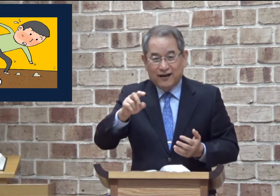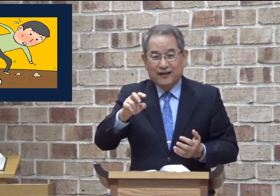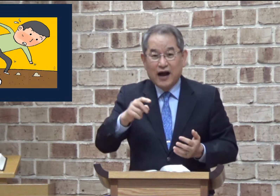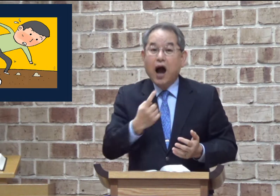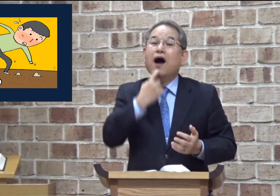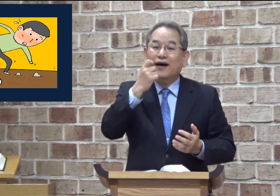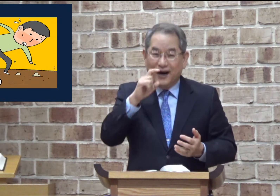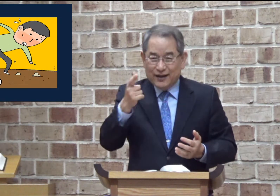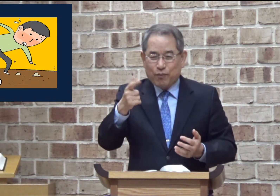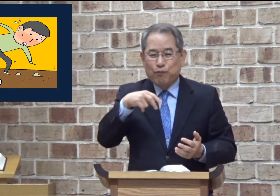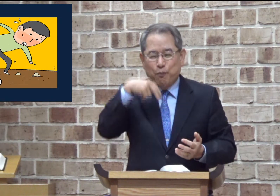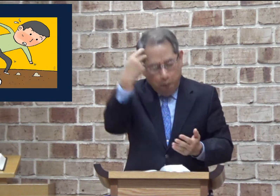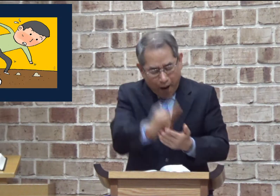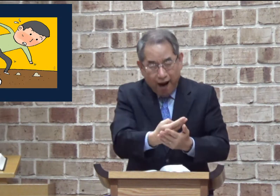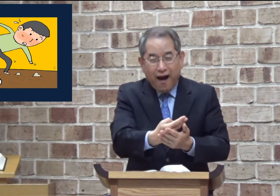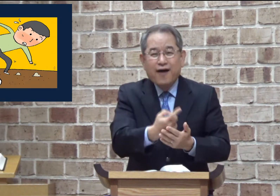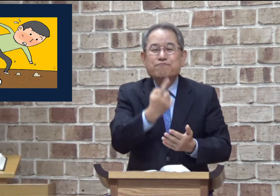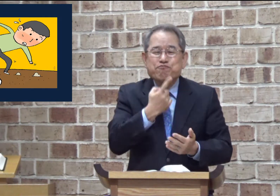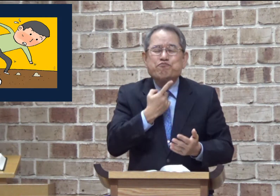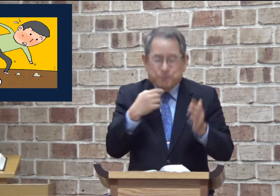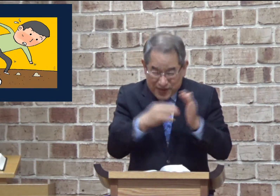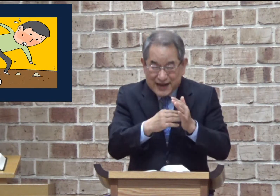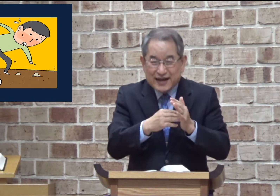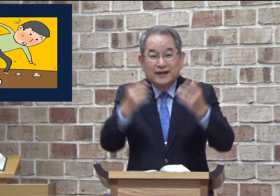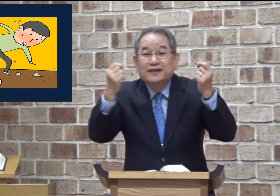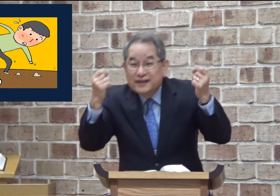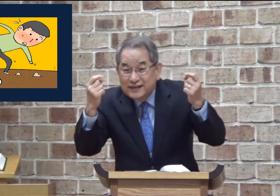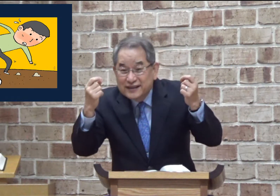여러분, 이 돌부리가 방해가 돼서